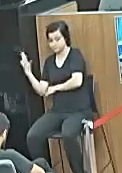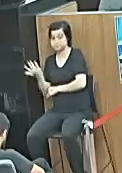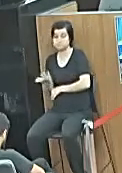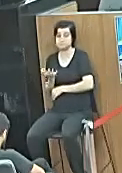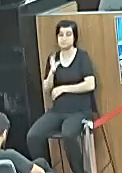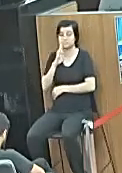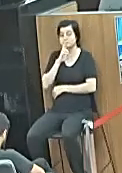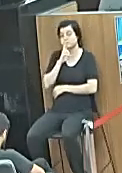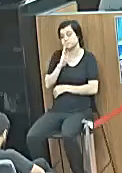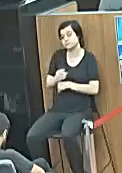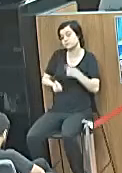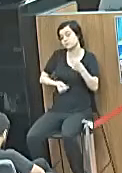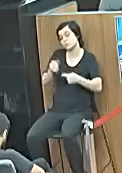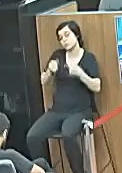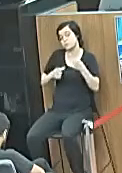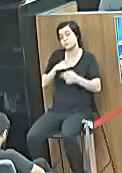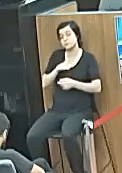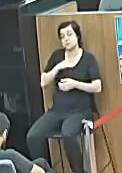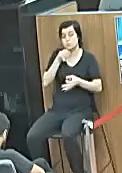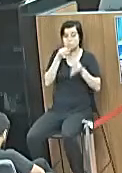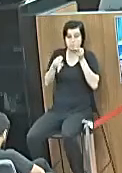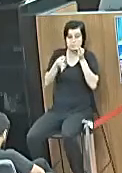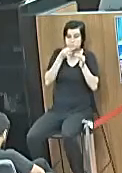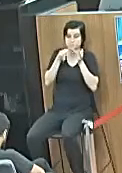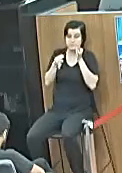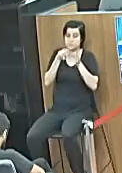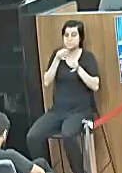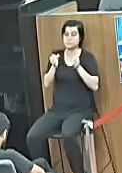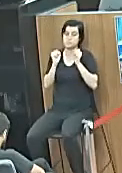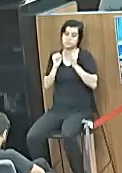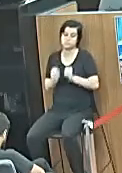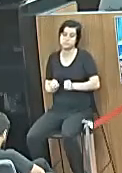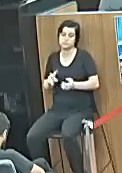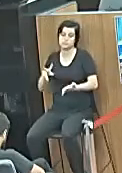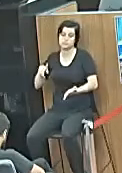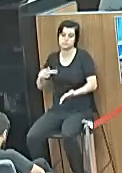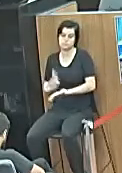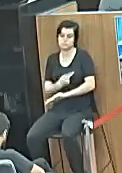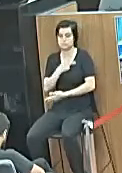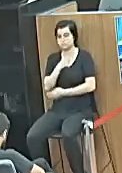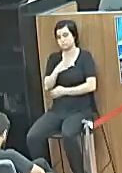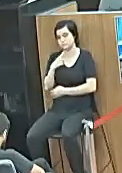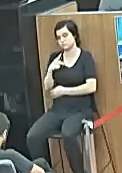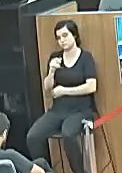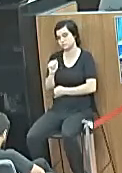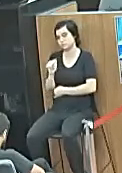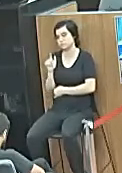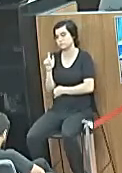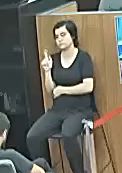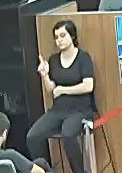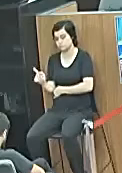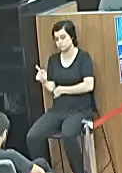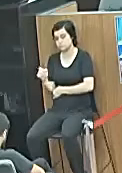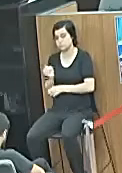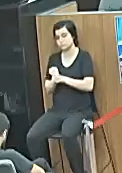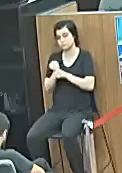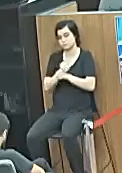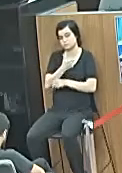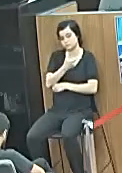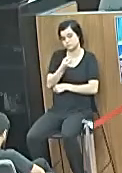foram apresentadas sugestões de alteração no plano plurianual de ação governamental do estado nos anos